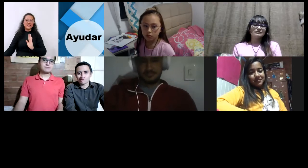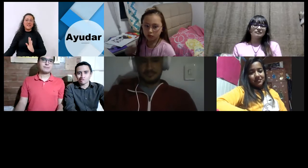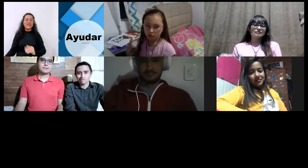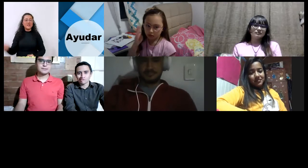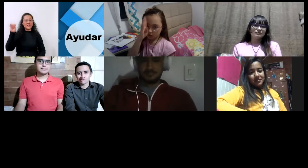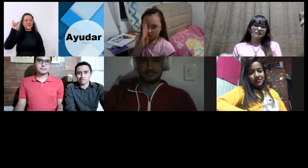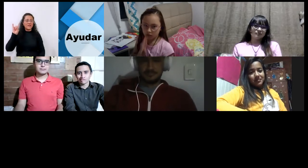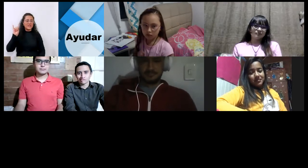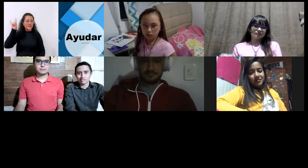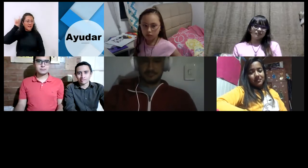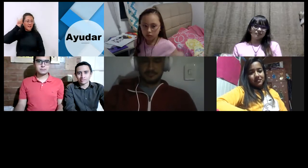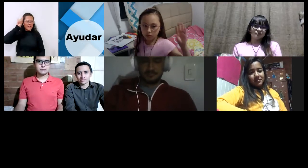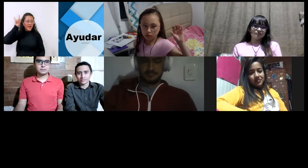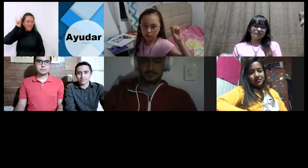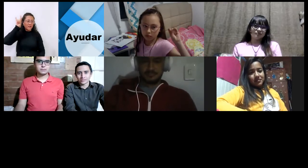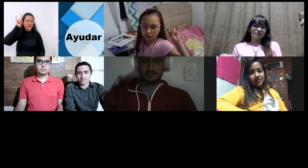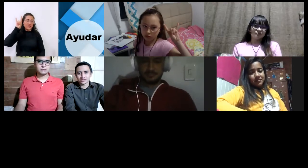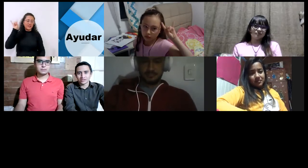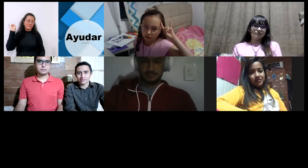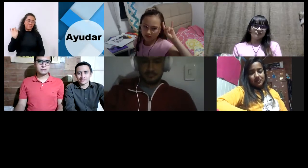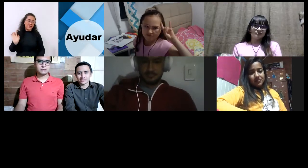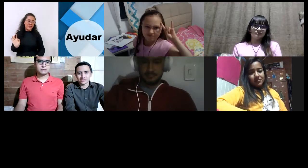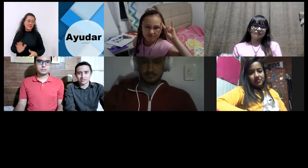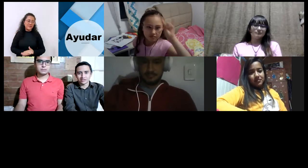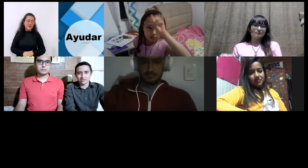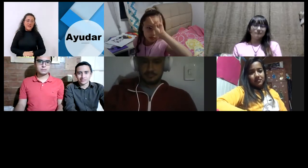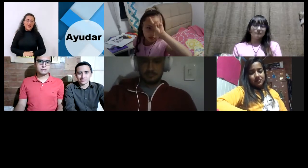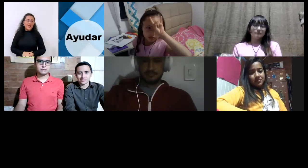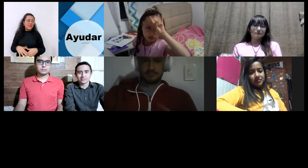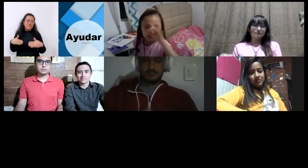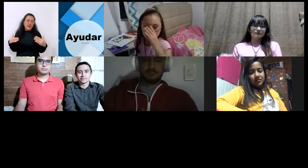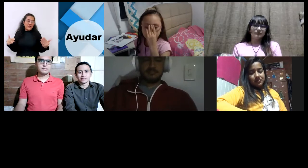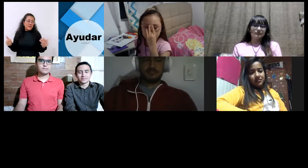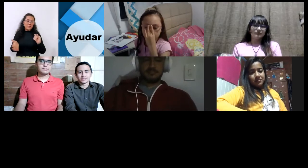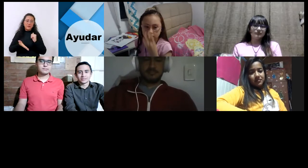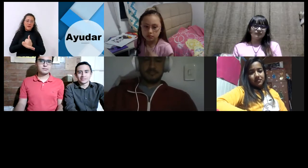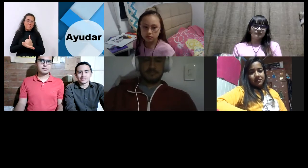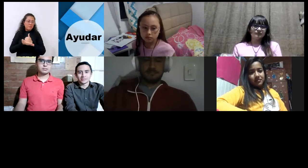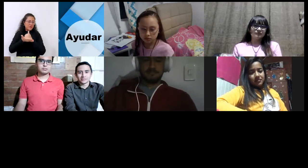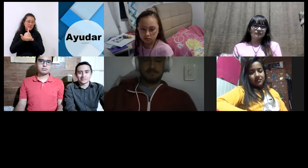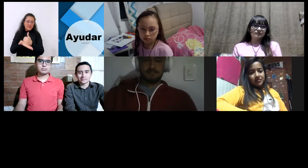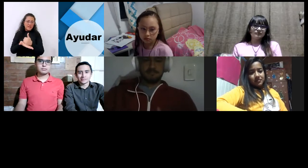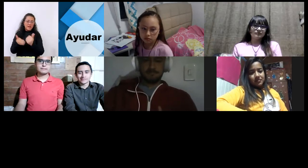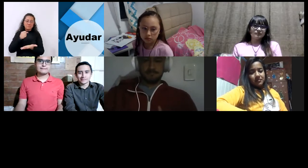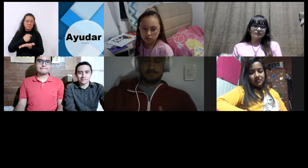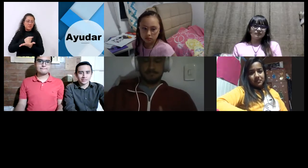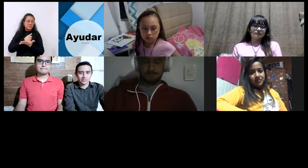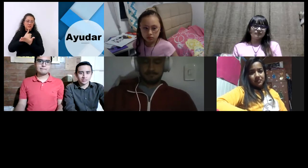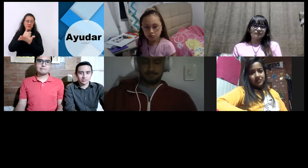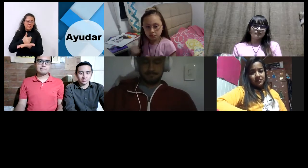Dios y con la izquierda al diablo y eso. Y no hay ningún problema, puedo hacerla con